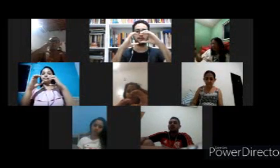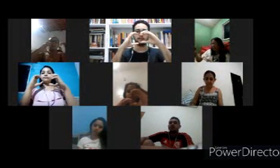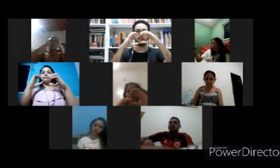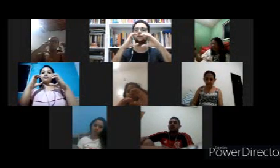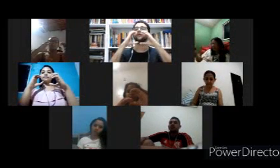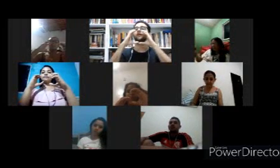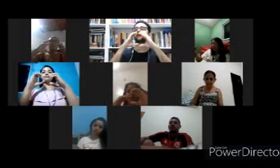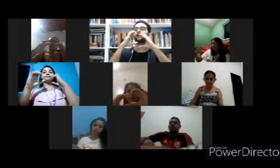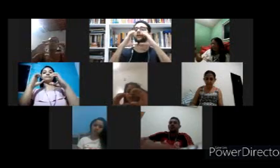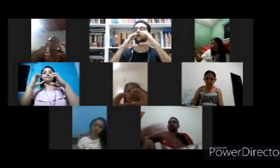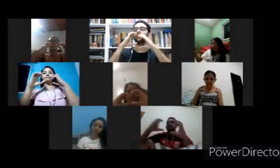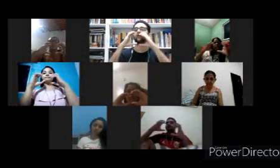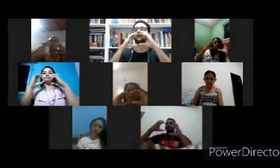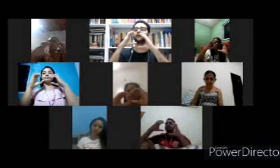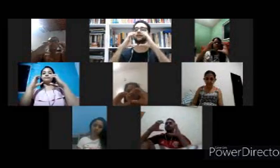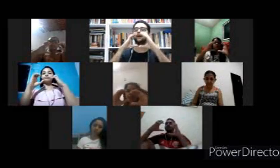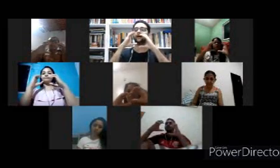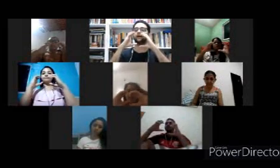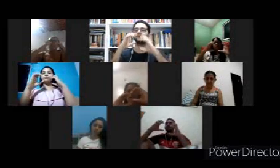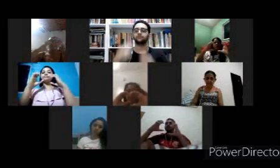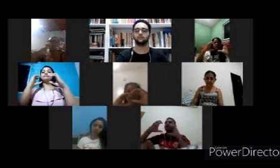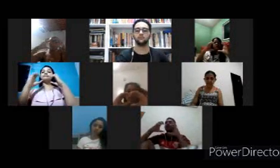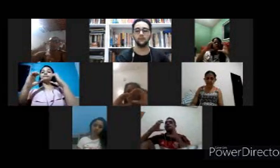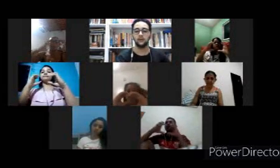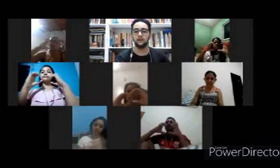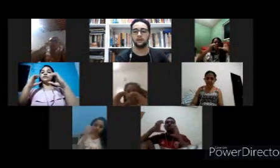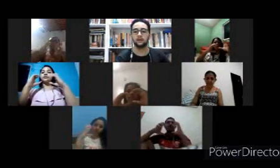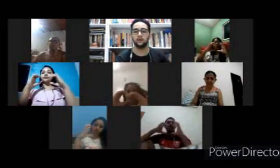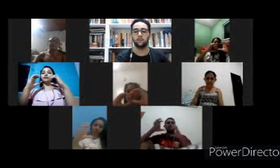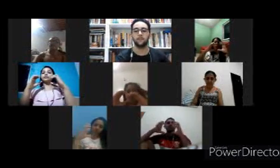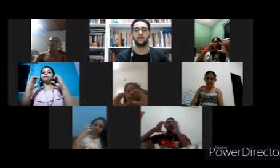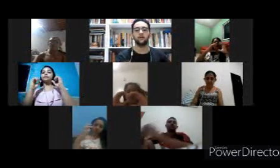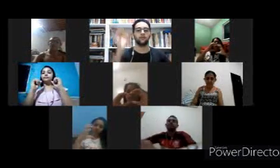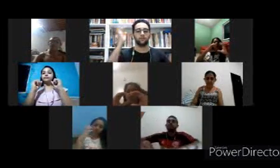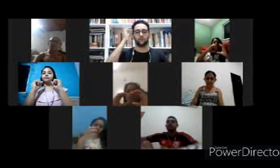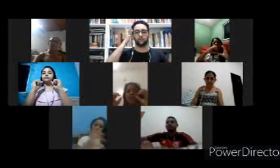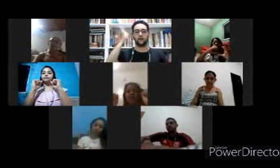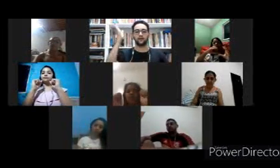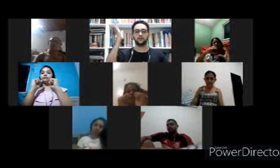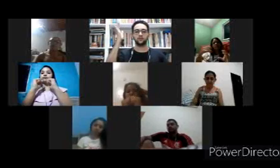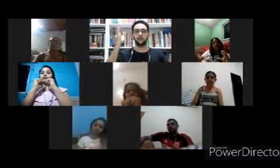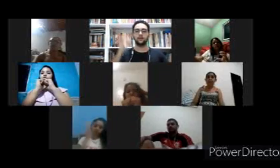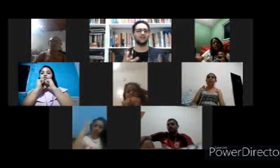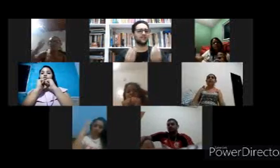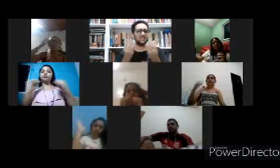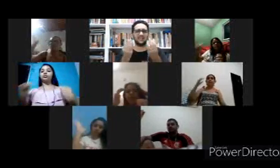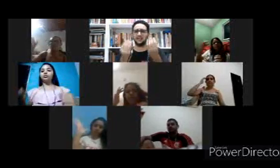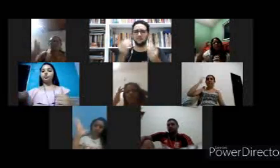assim. Aqui, ó, cantar. Então, fácil,